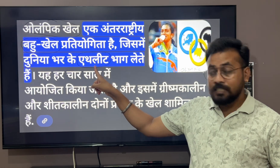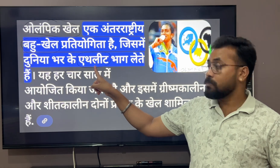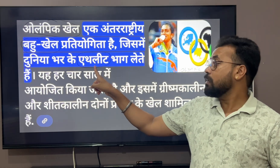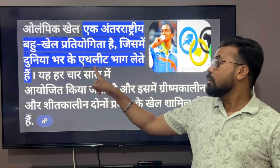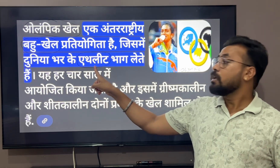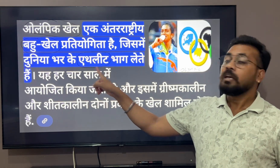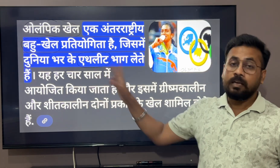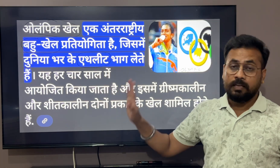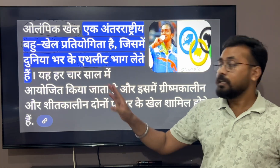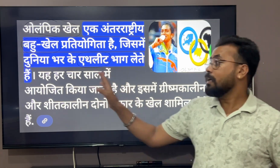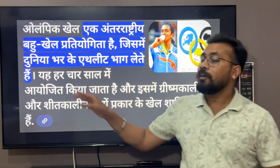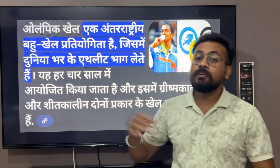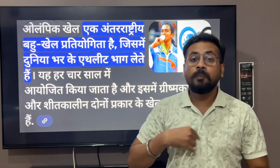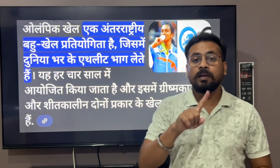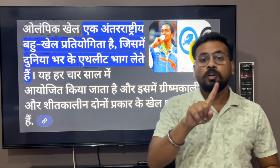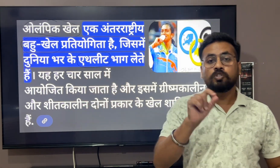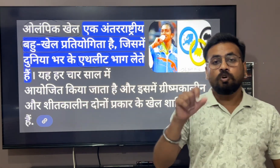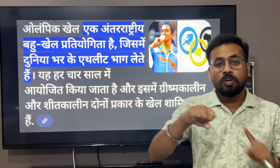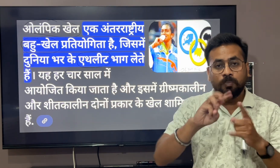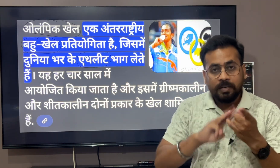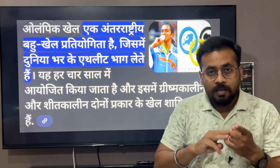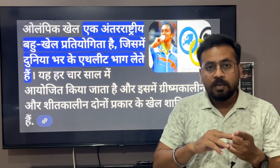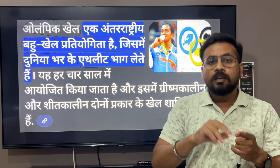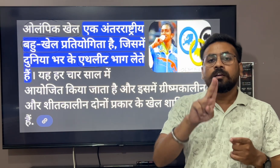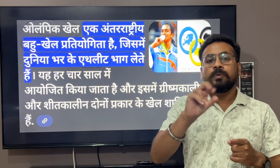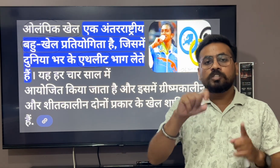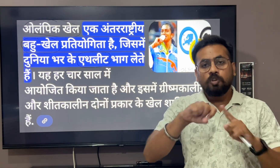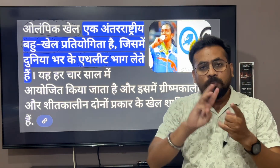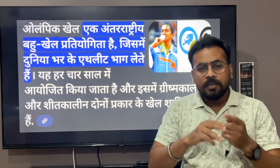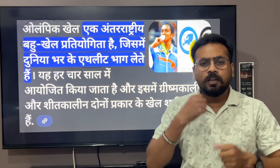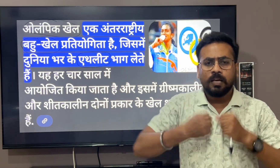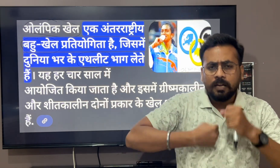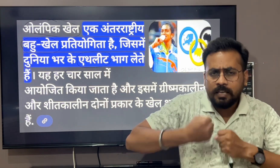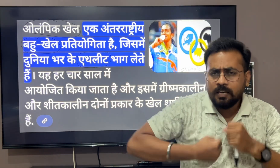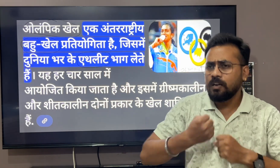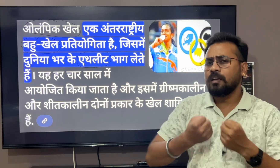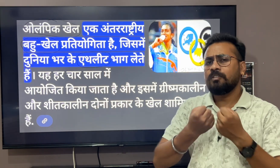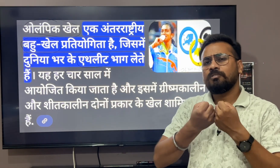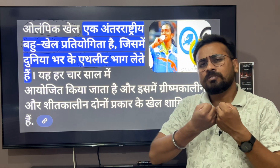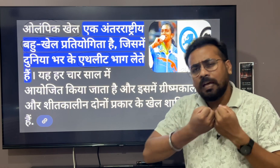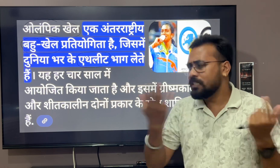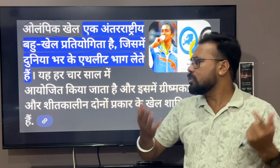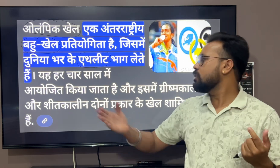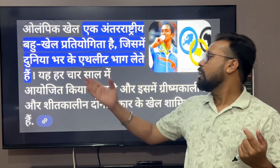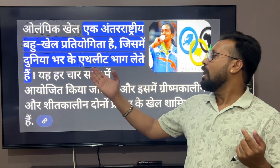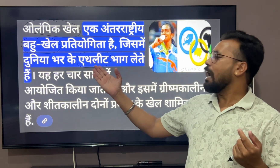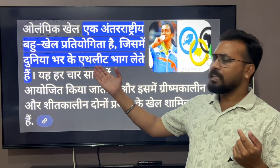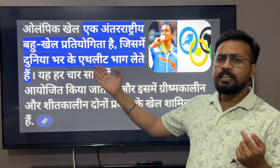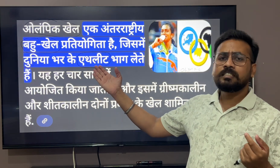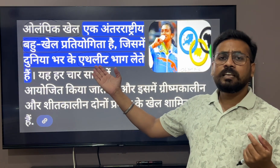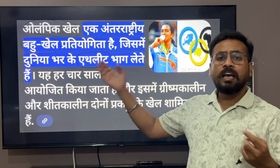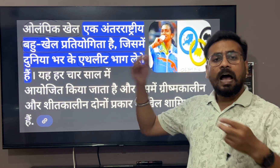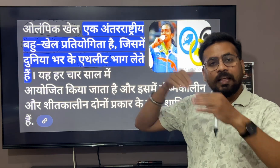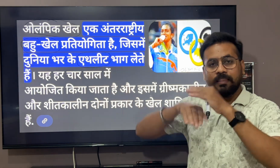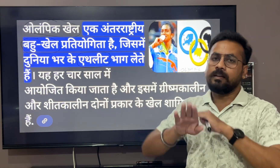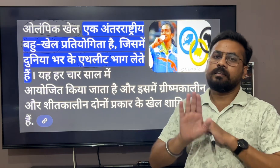में, ठीक है, या फिर हमें 100 किलोमीटर 20 किलोमीटर रनिंग करना है, सारी चीजें एथलीट्स के अंदर आता है।